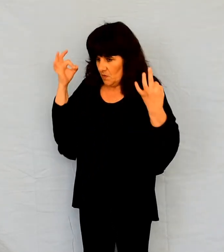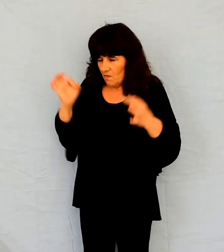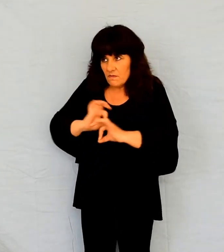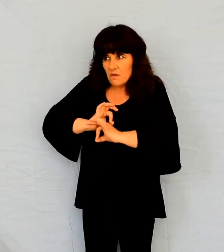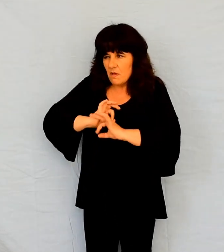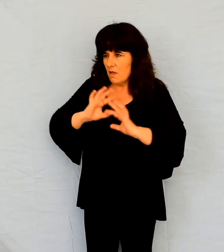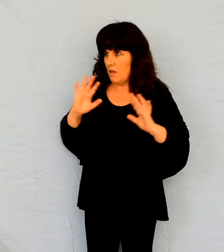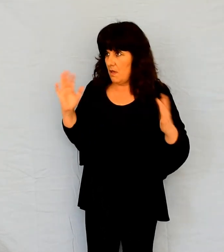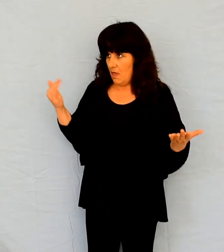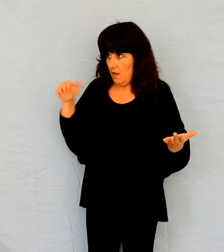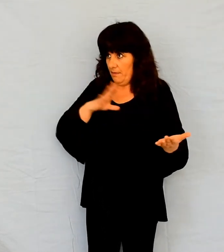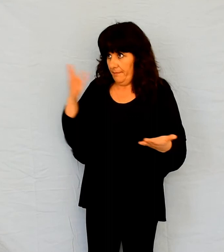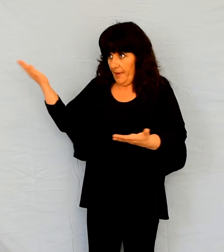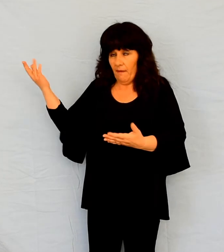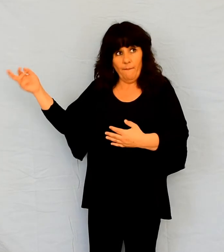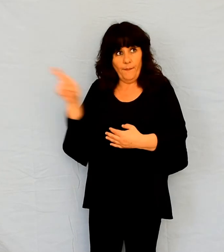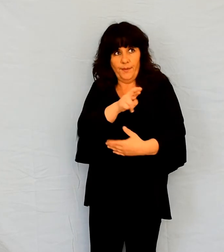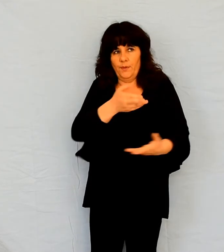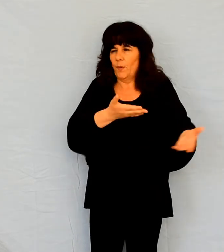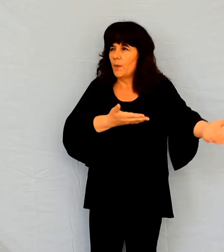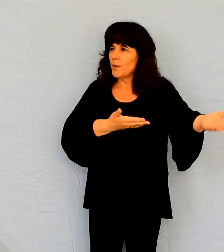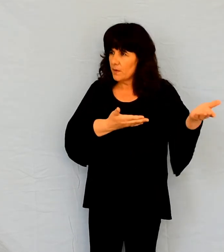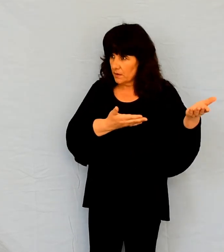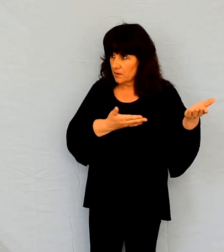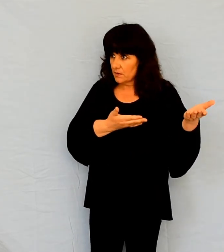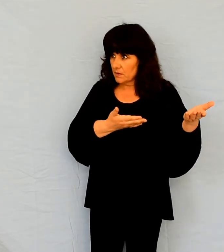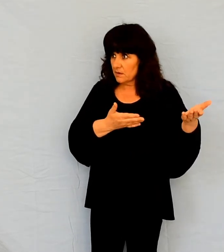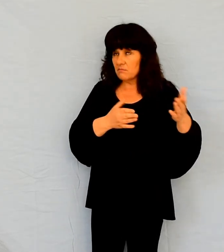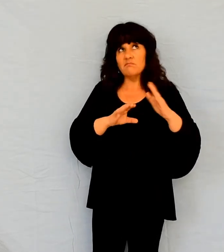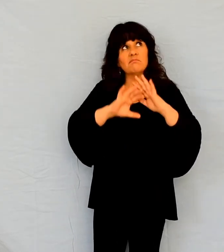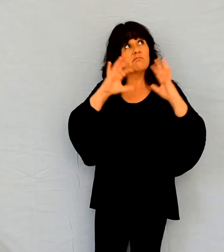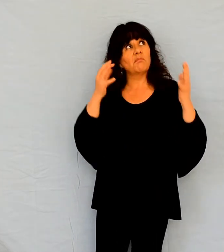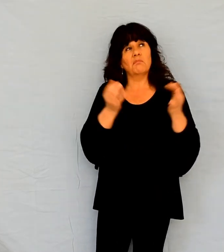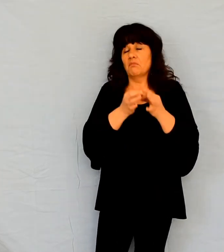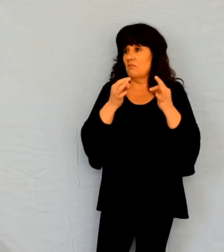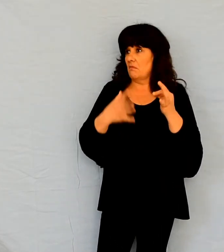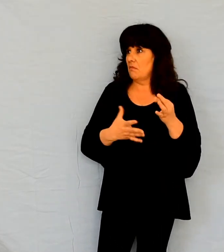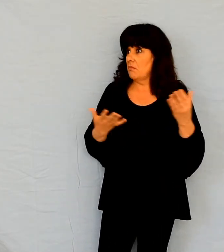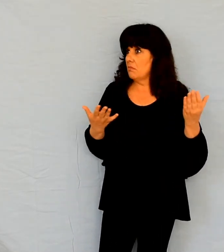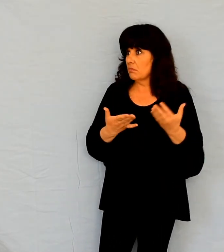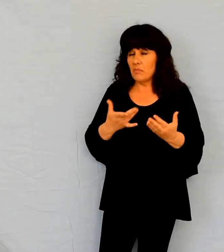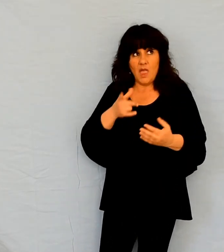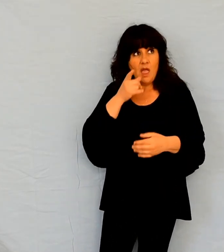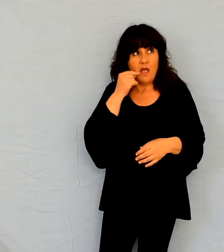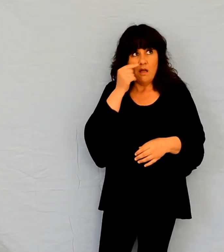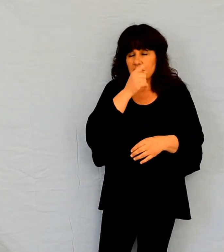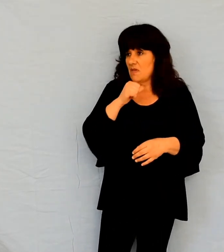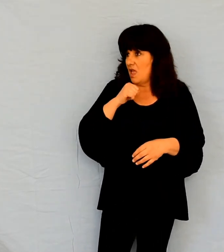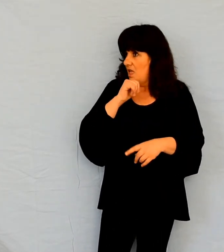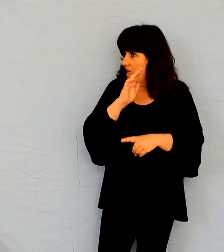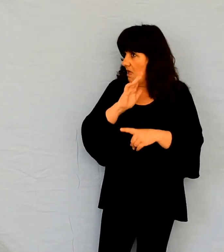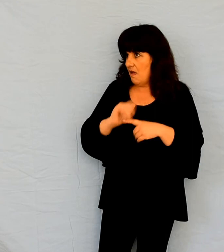puisqu'il nous l'a renvoyé. En somme, cet homme n'a rien fait qui mérite la